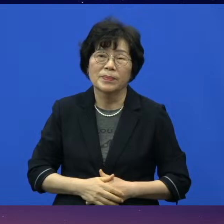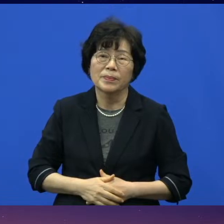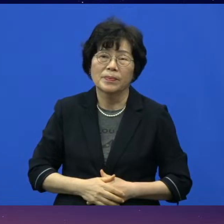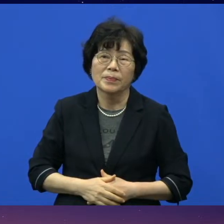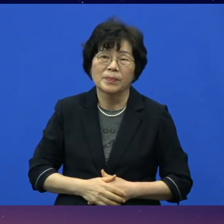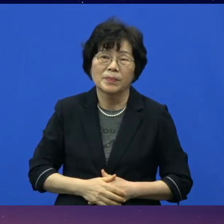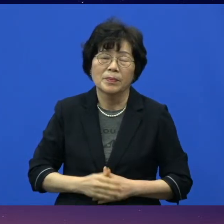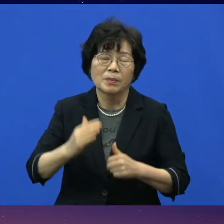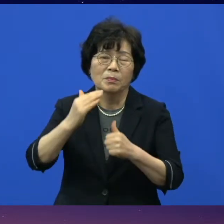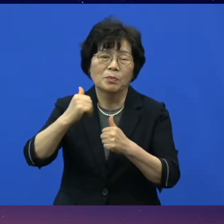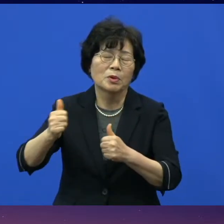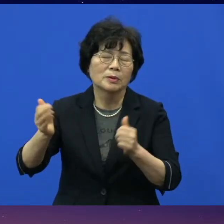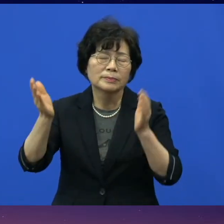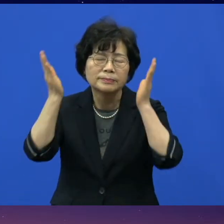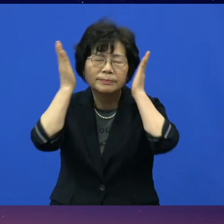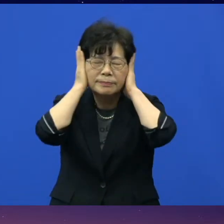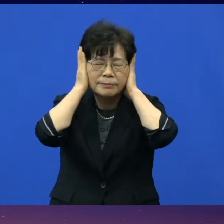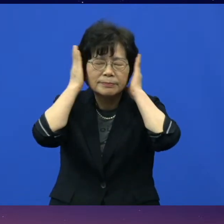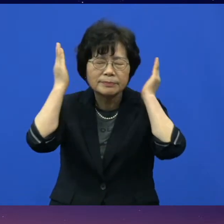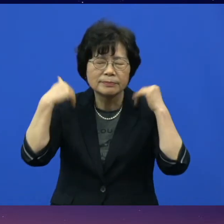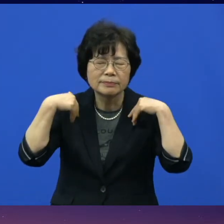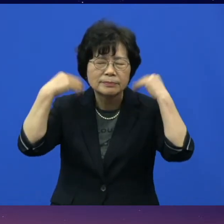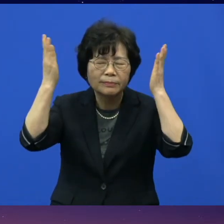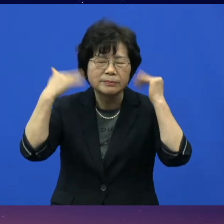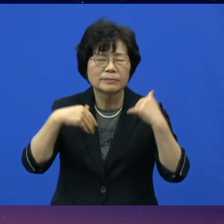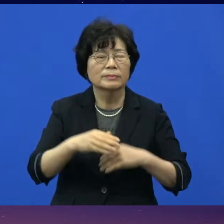아니, 불러도 못 들어요.